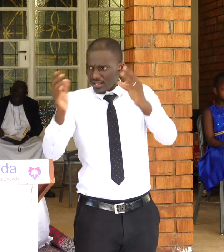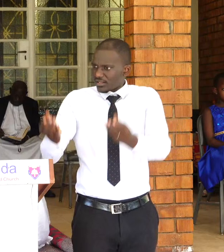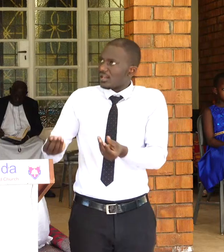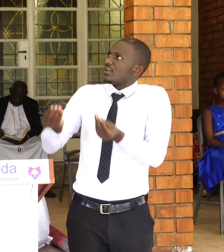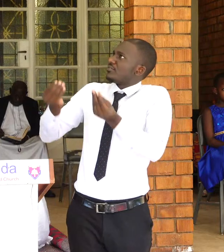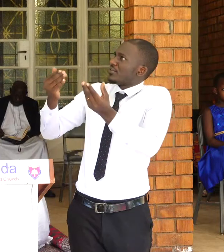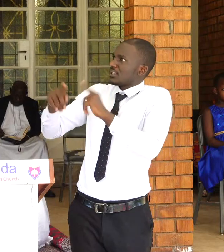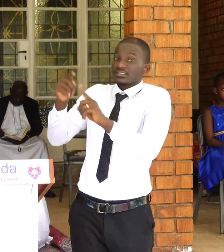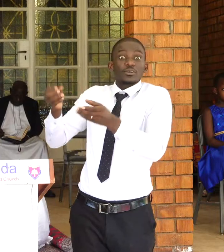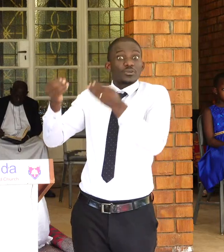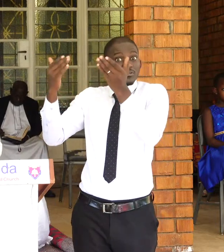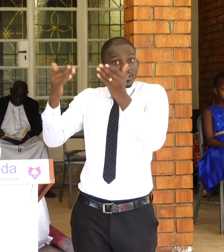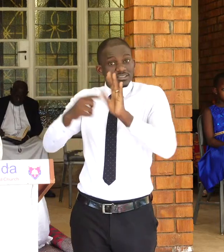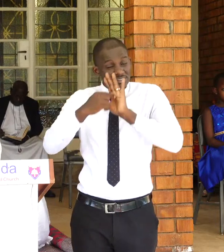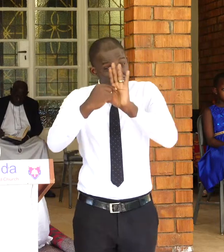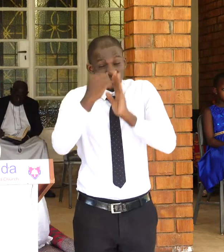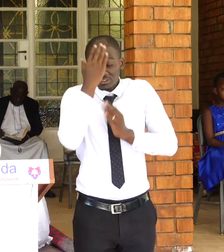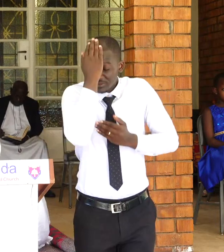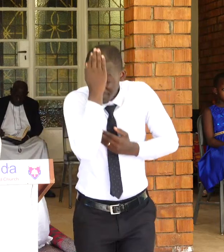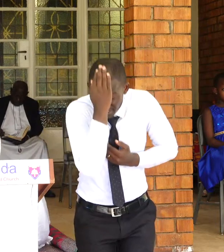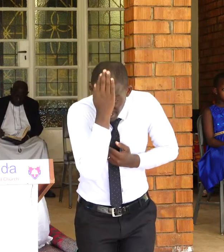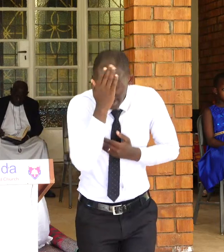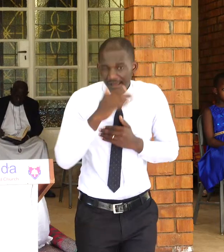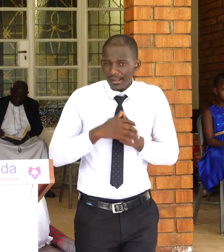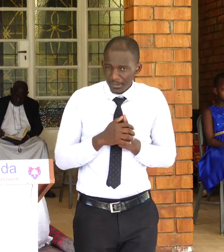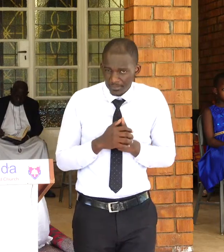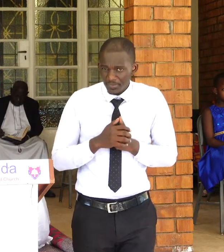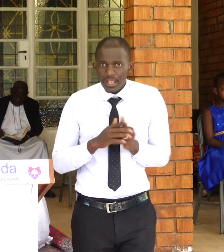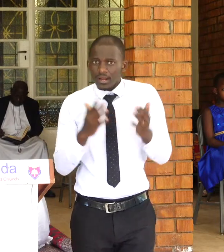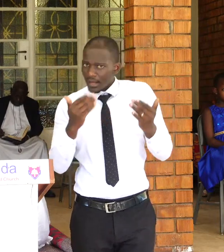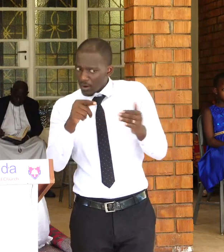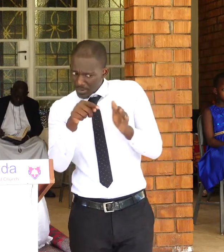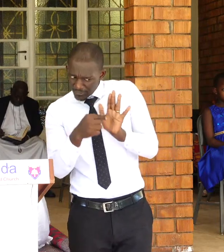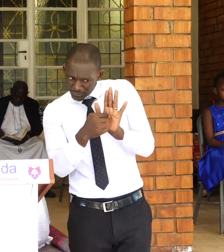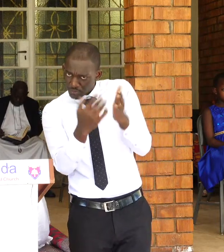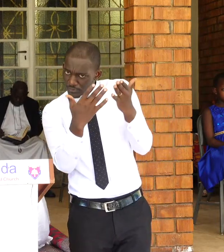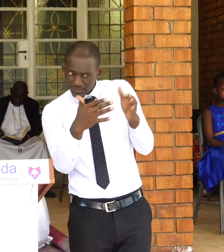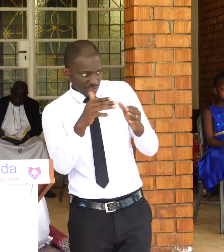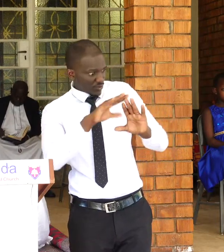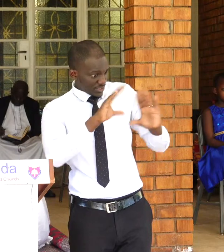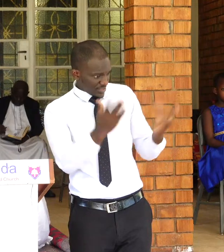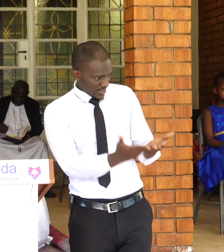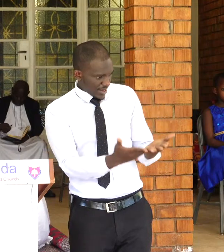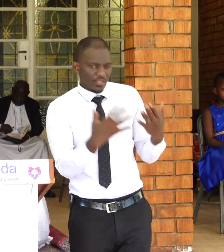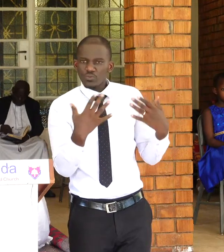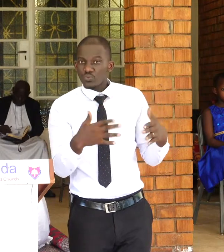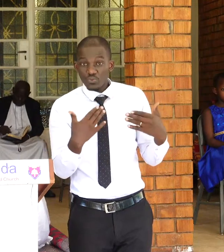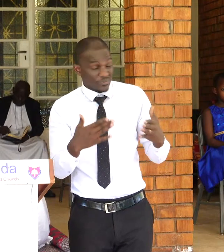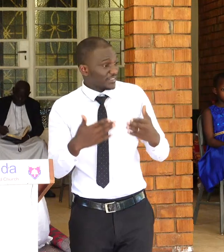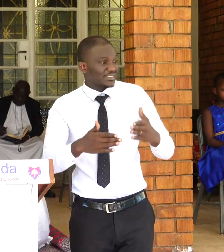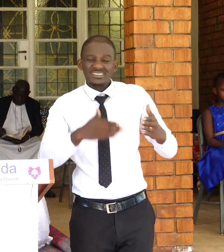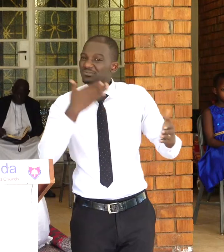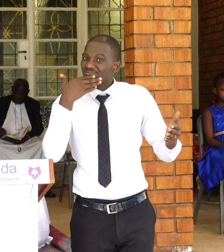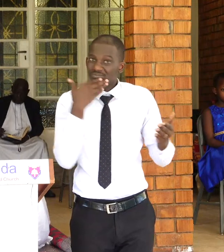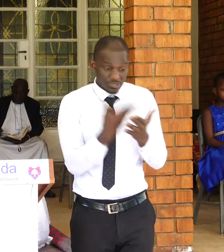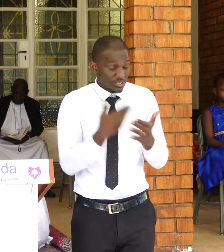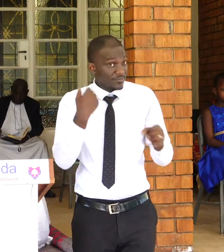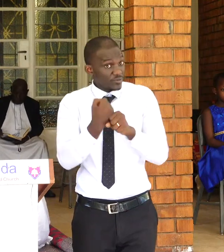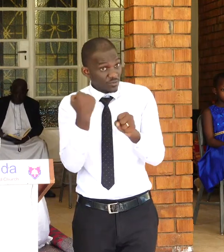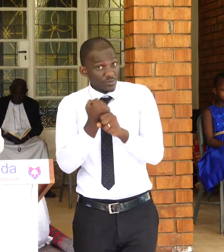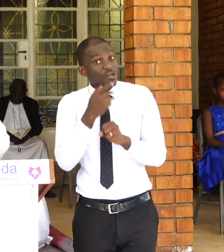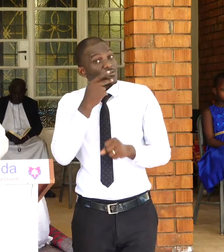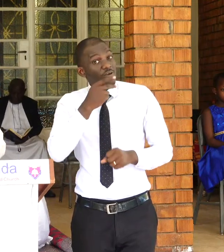kabonero akalaga obugonvu oba obwetowaze eri Katonda maze okulaga nti ate ku nsi kuno kiyitirira bw'oba okikola ng'okikolera